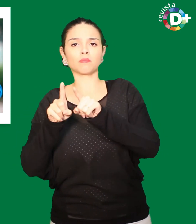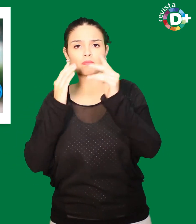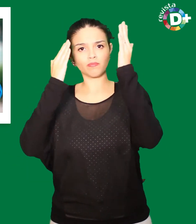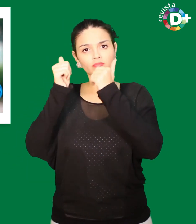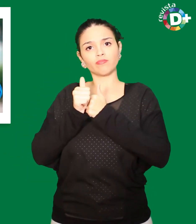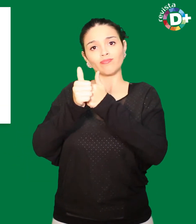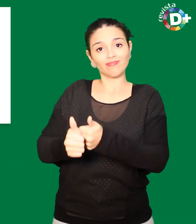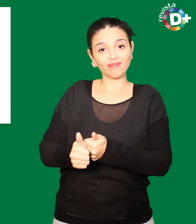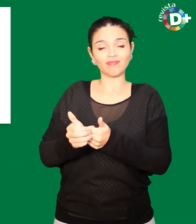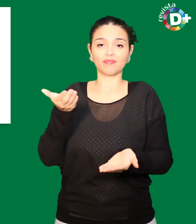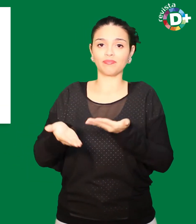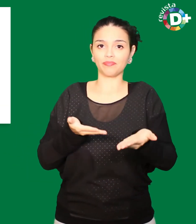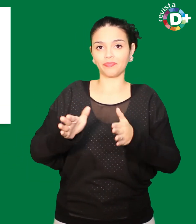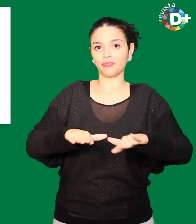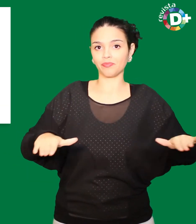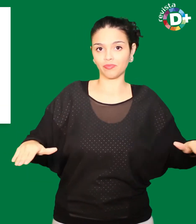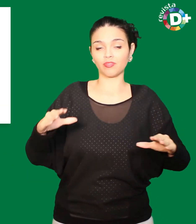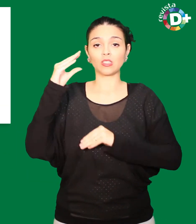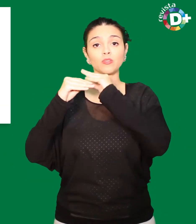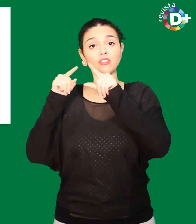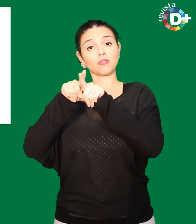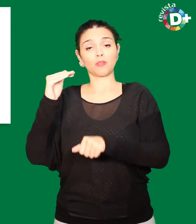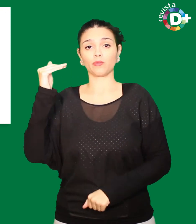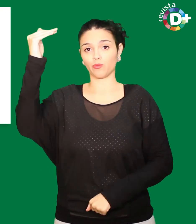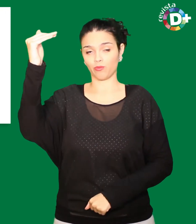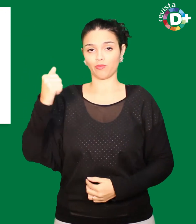do tratamento na infância, na adolescência e na vida adulta.